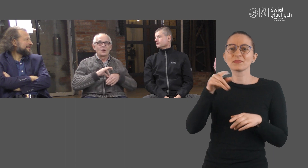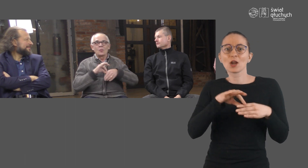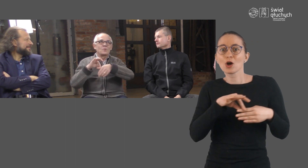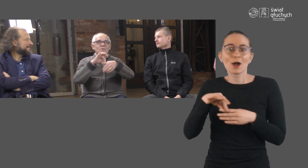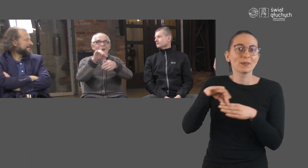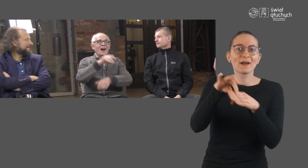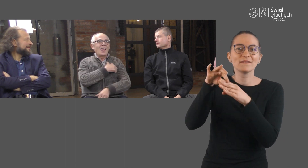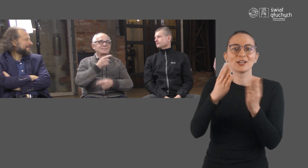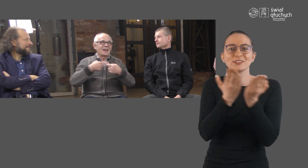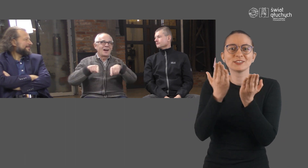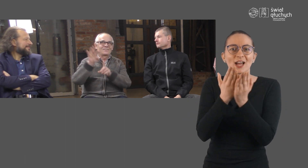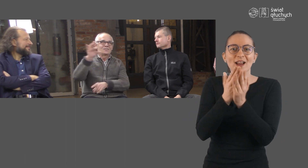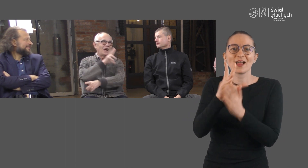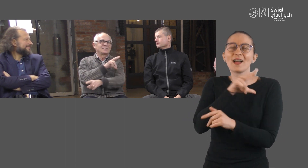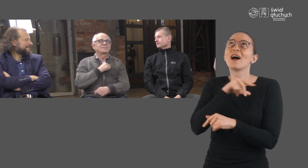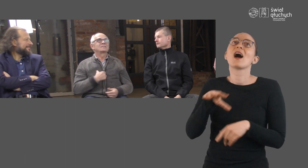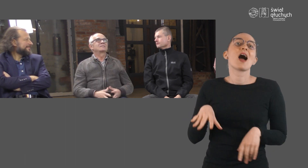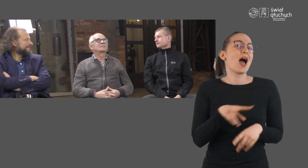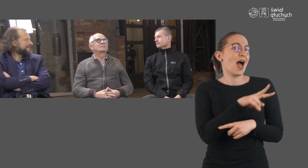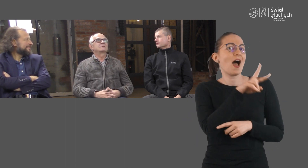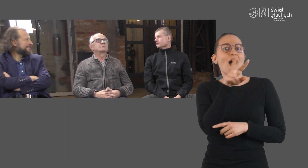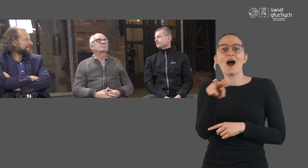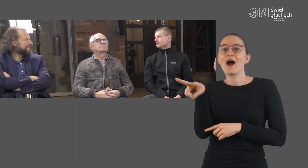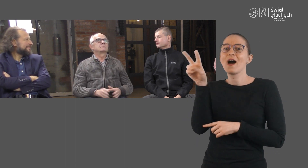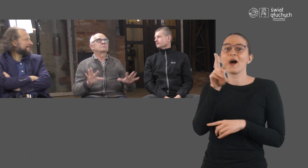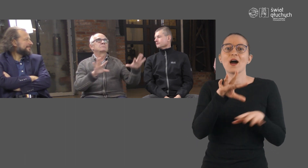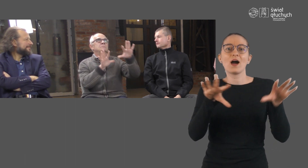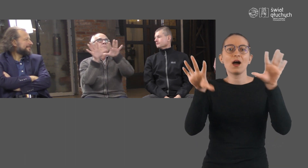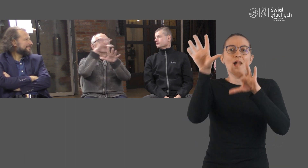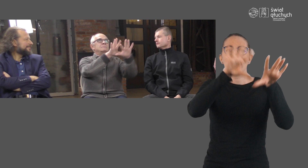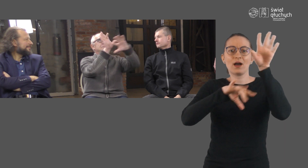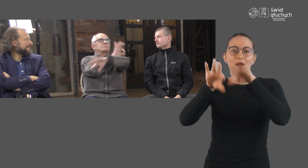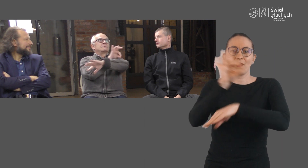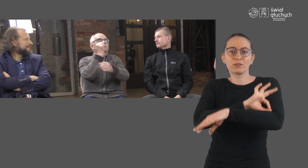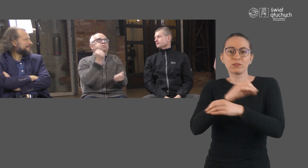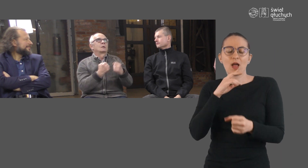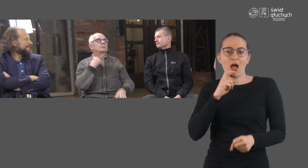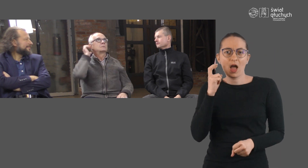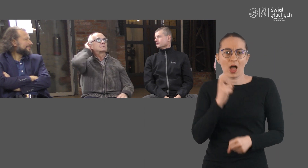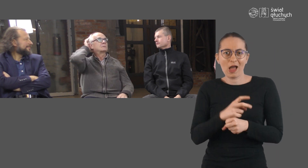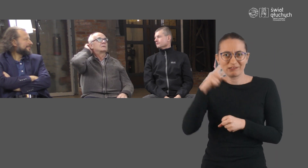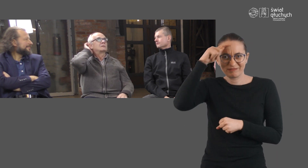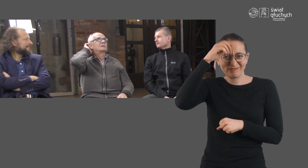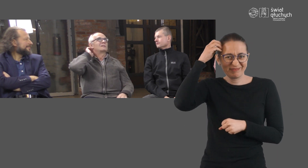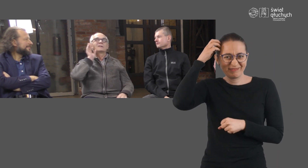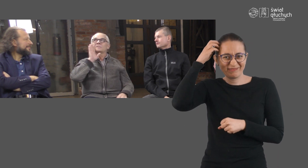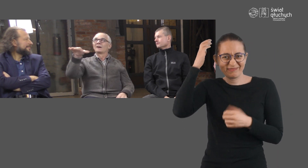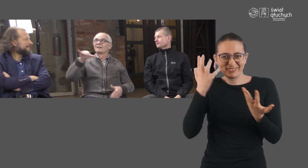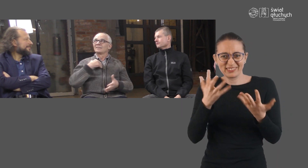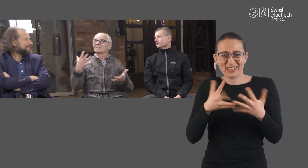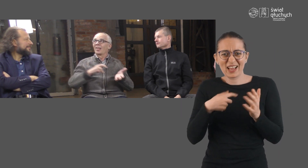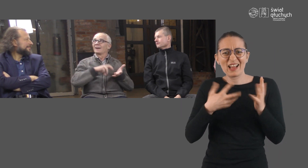w pierwszej, tam były osoby z trzeciej, prowadzili mnie, do której klasy mam pójść. I tak patrzę, że takie